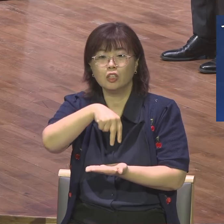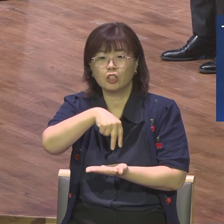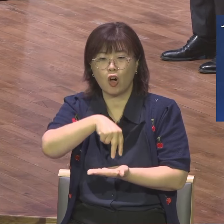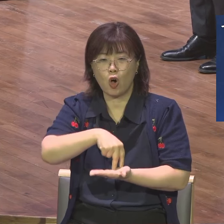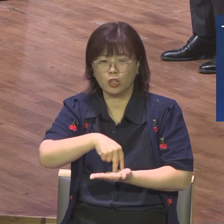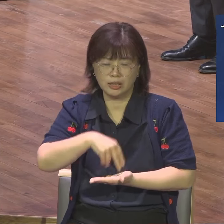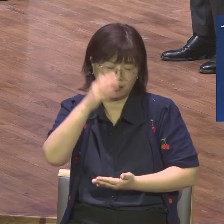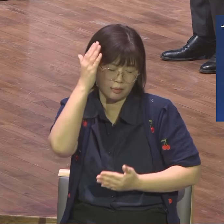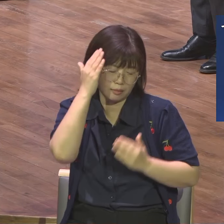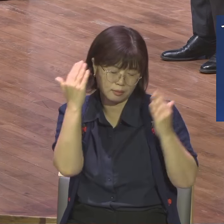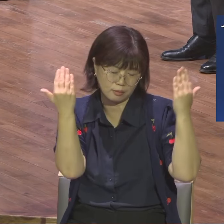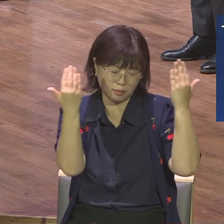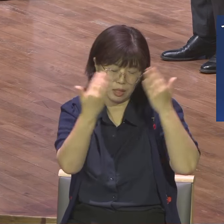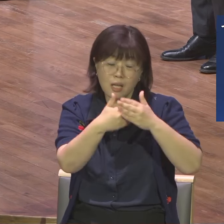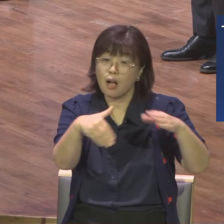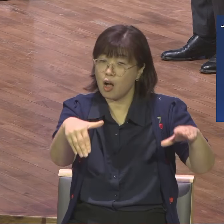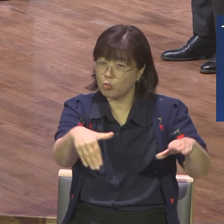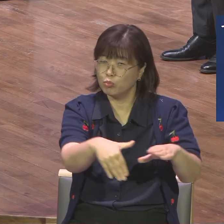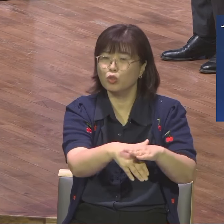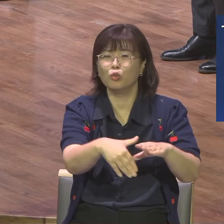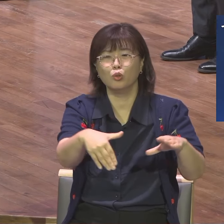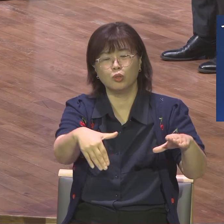당당히 서는